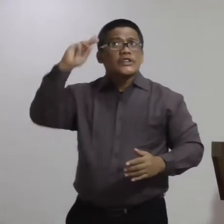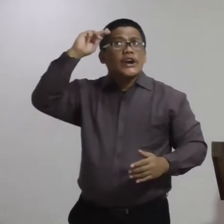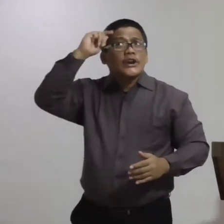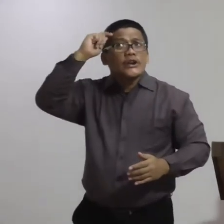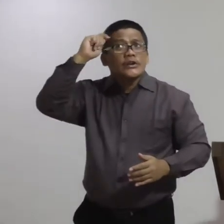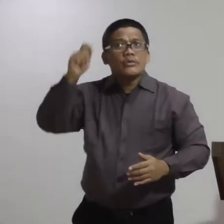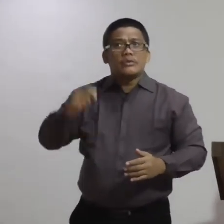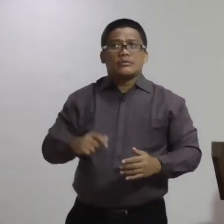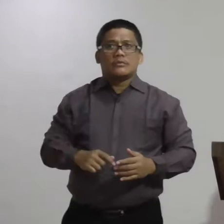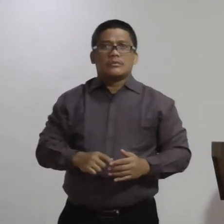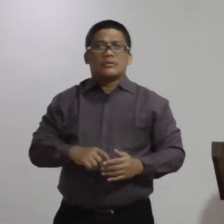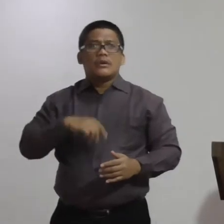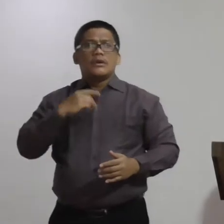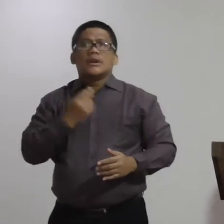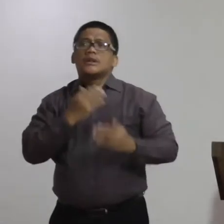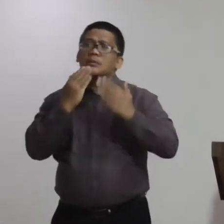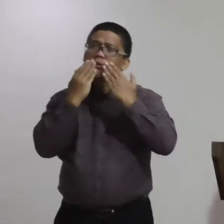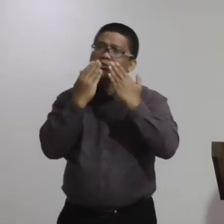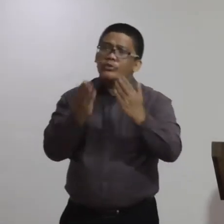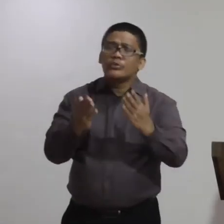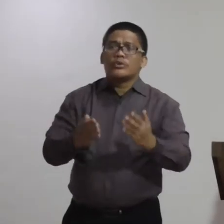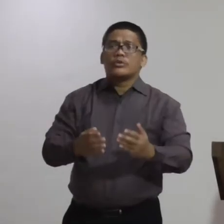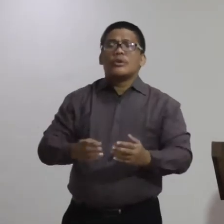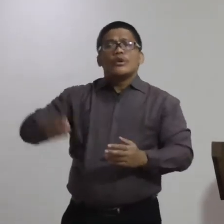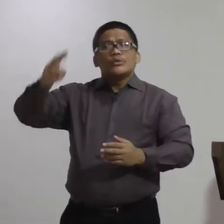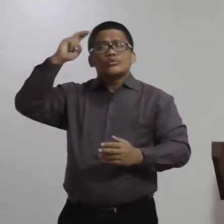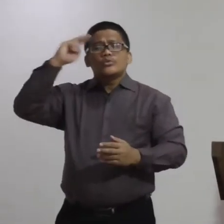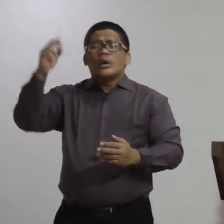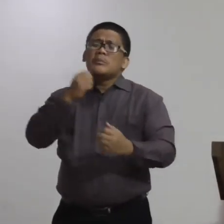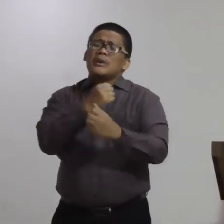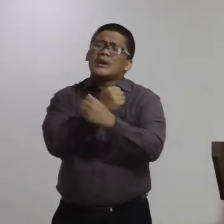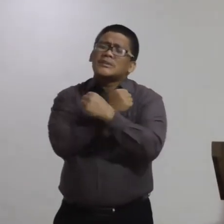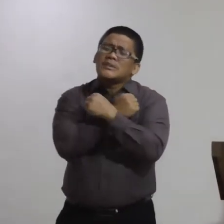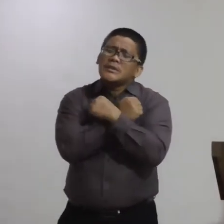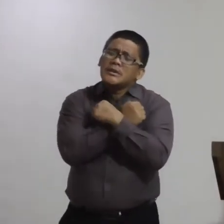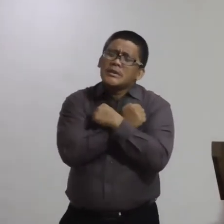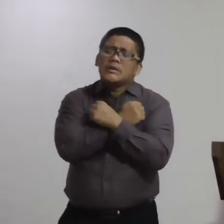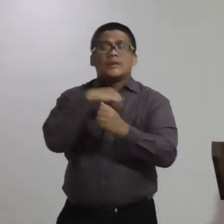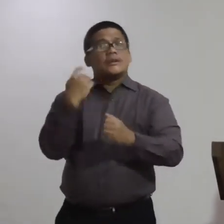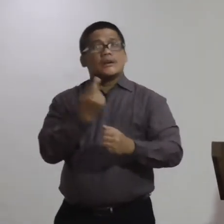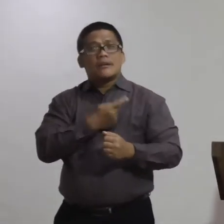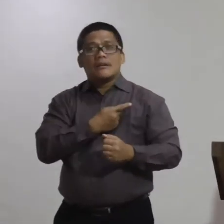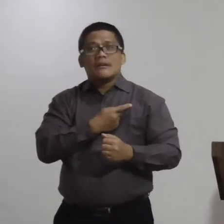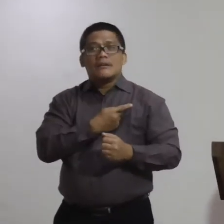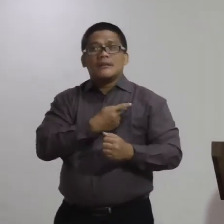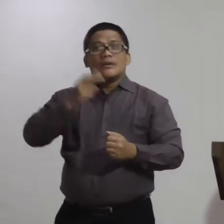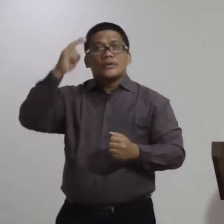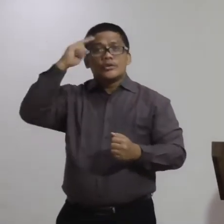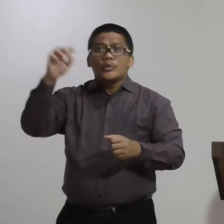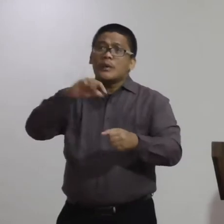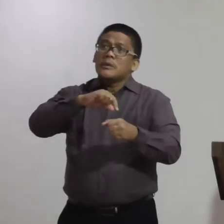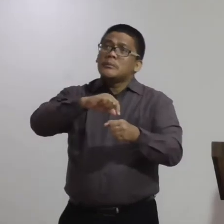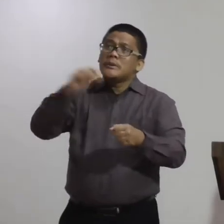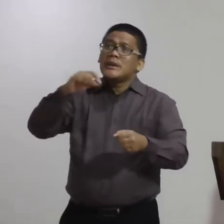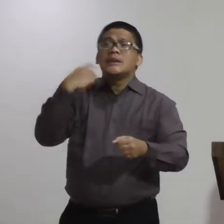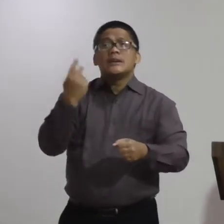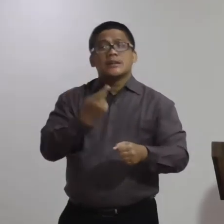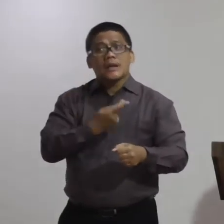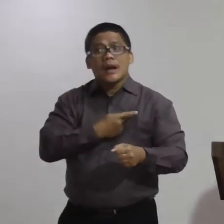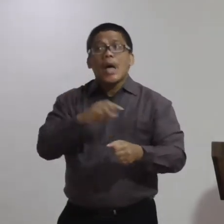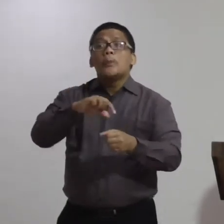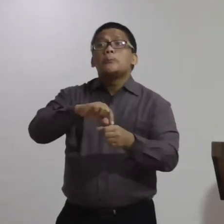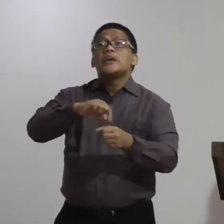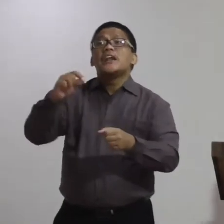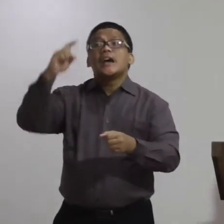rindukan, bagaimana kita bersyukur betapa Tuhan mengasihi kita. Ya, Ia telah memilih kita. Ini adalah